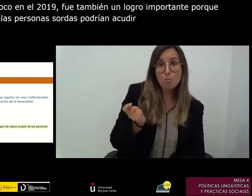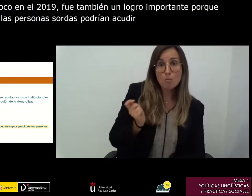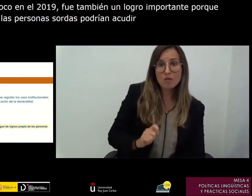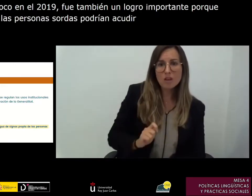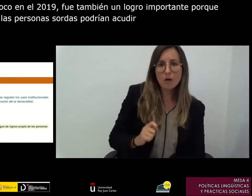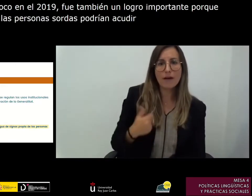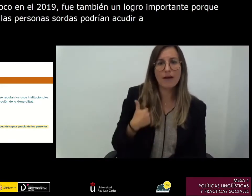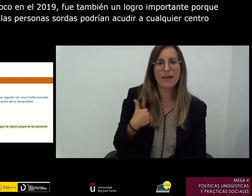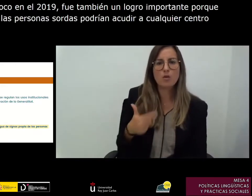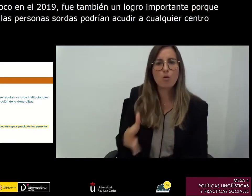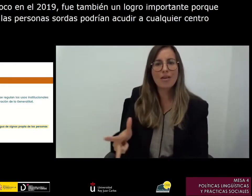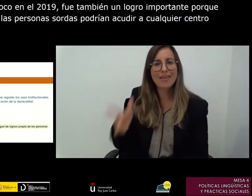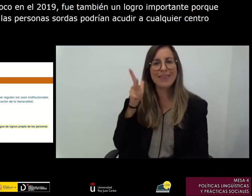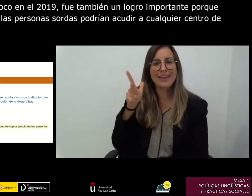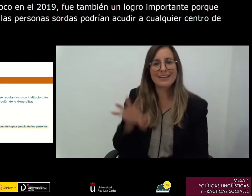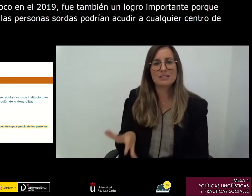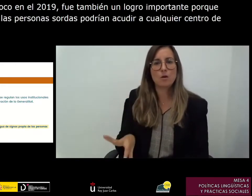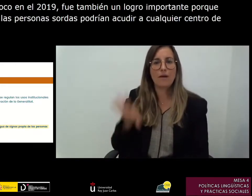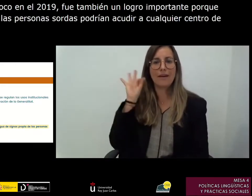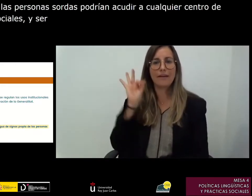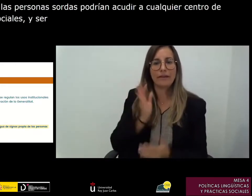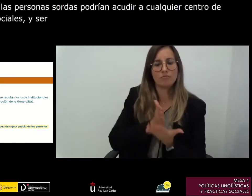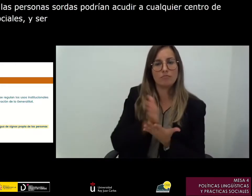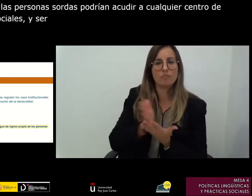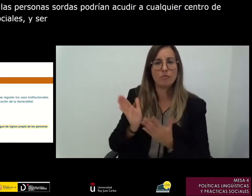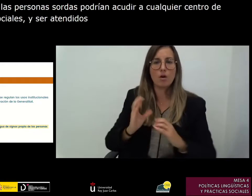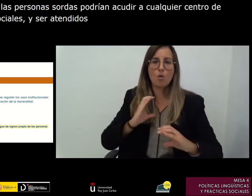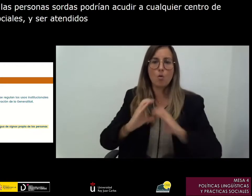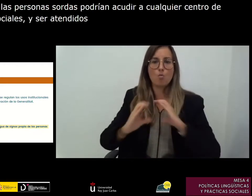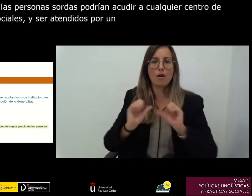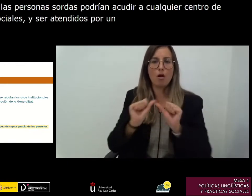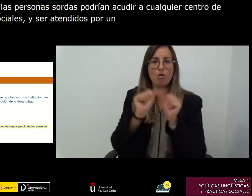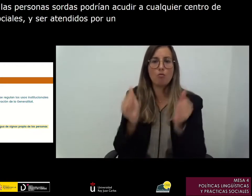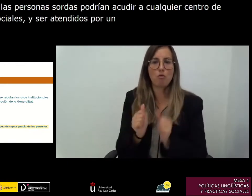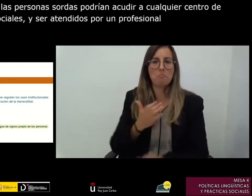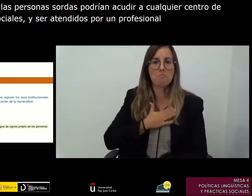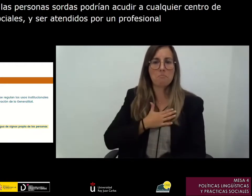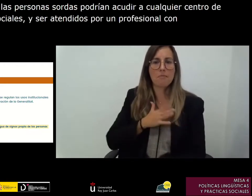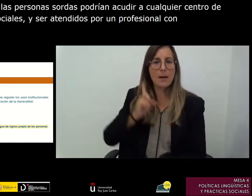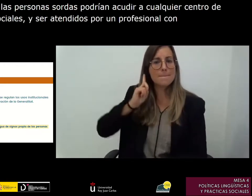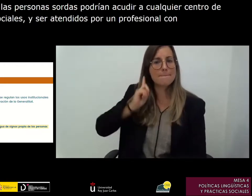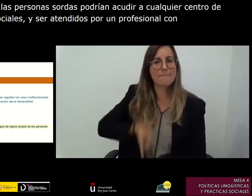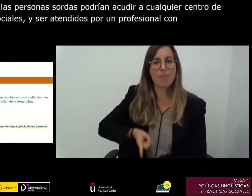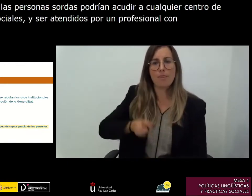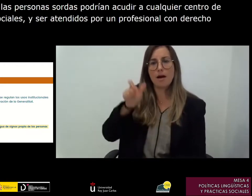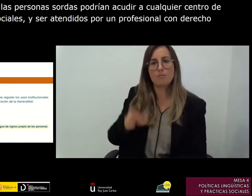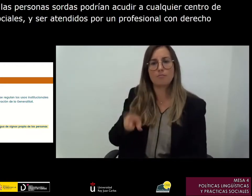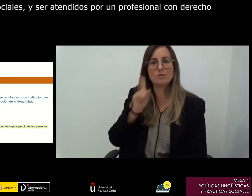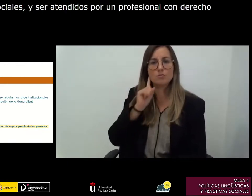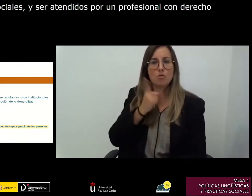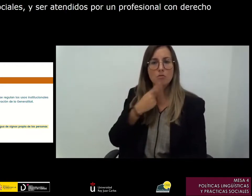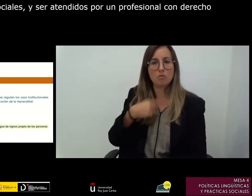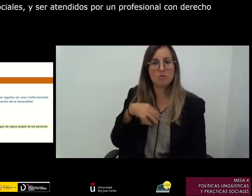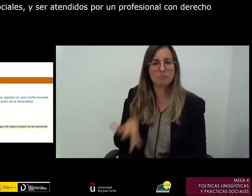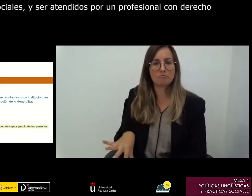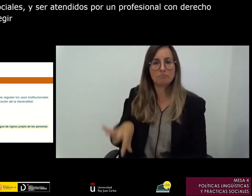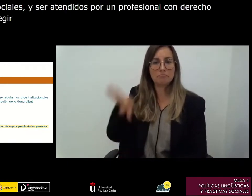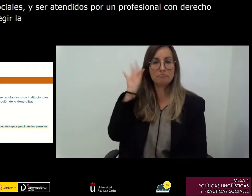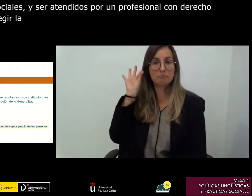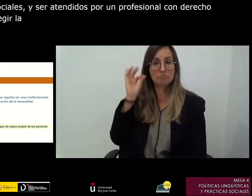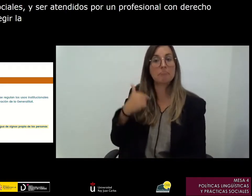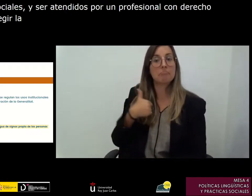sociales, y ser atendido por un profesional. Con derecho de poder elegir la forma más